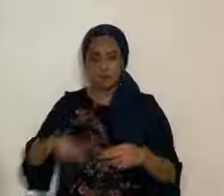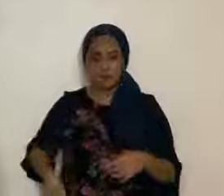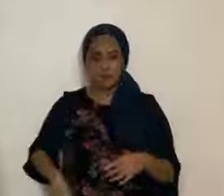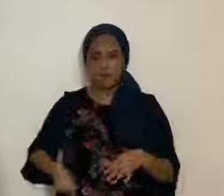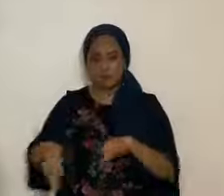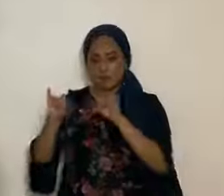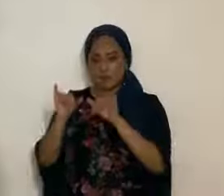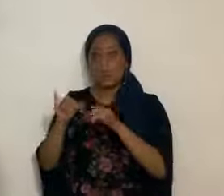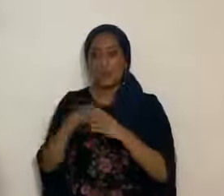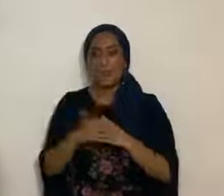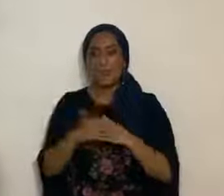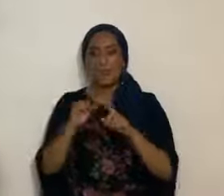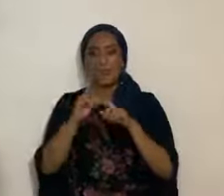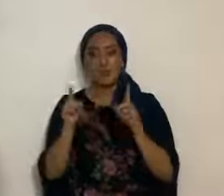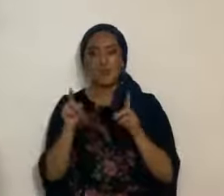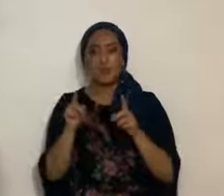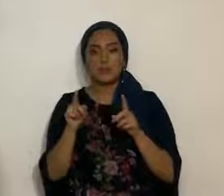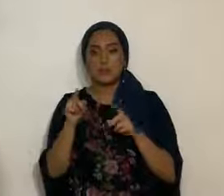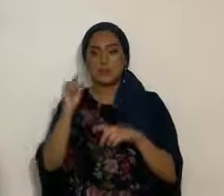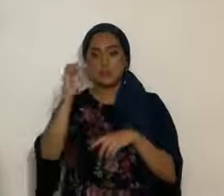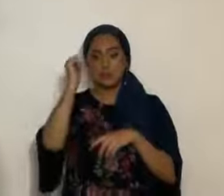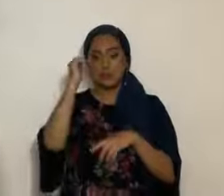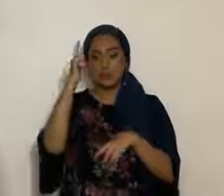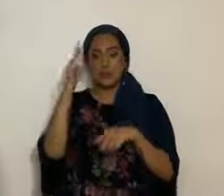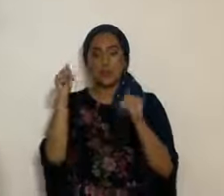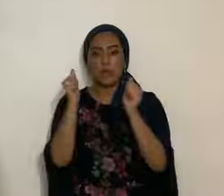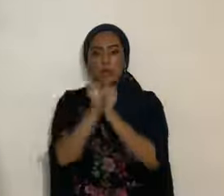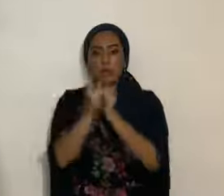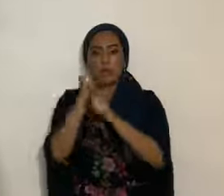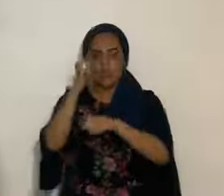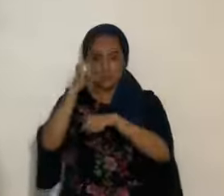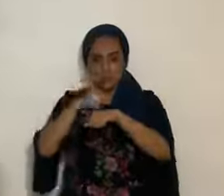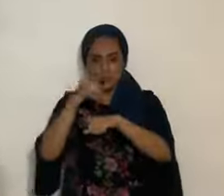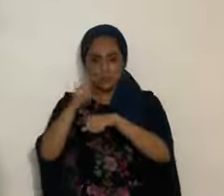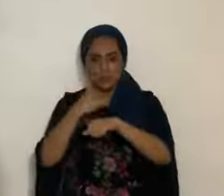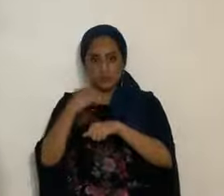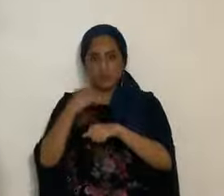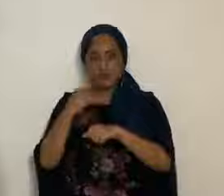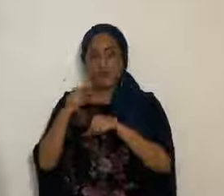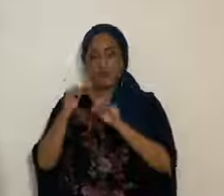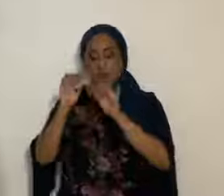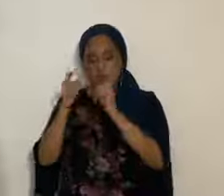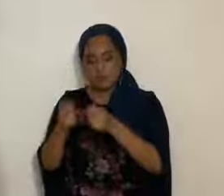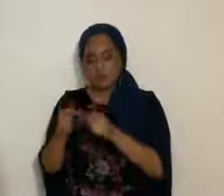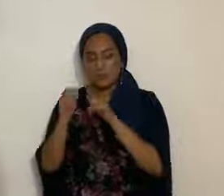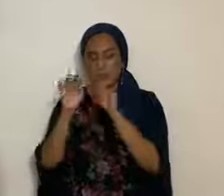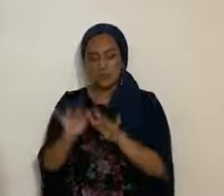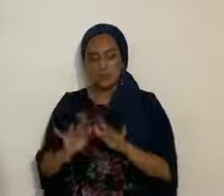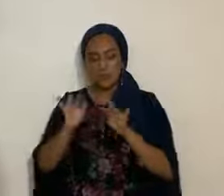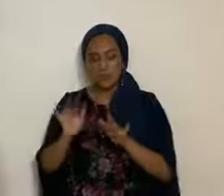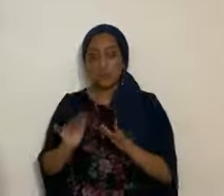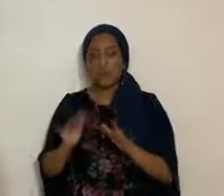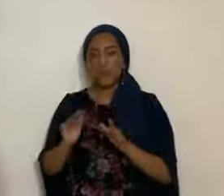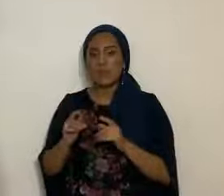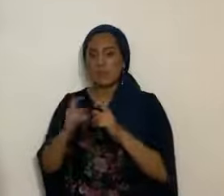cárcel. Pero Yahweh estaba con José y le extendió su compasión y le dio gracia en los ojos